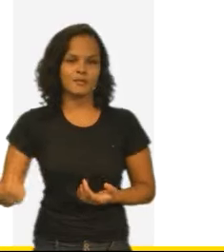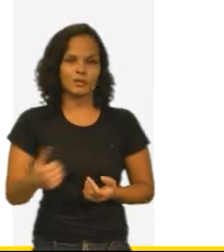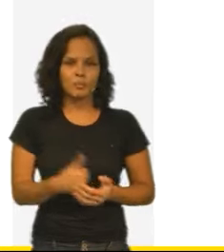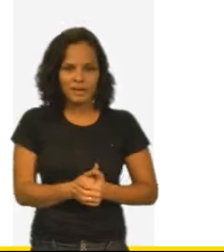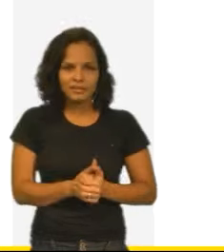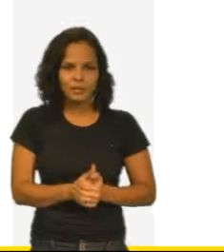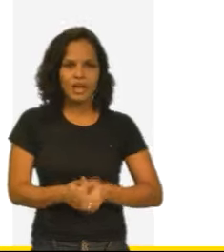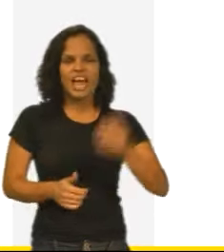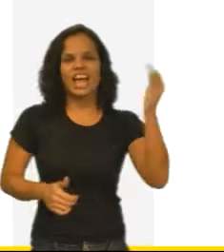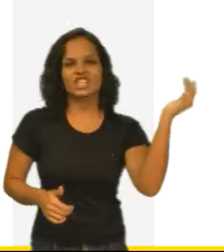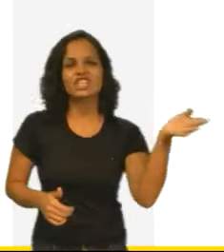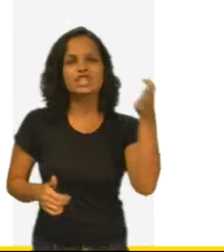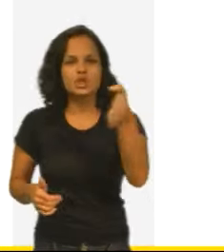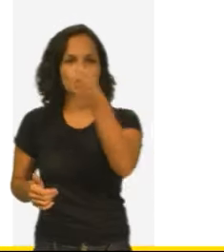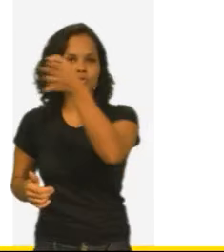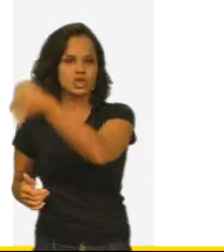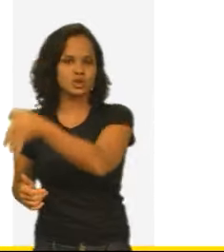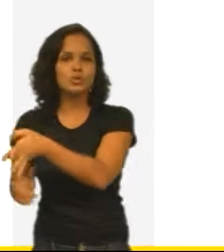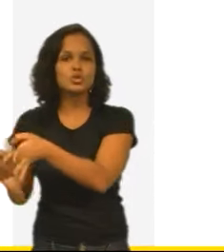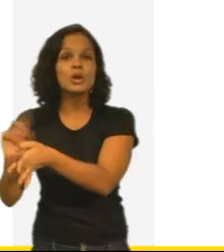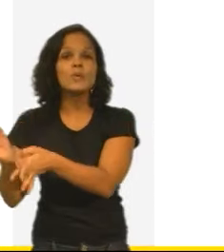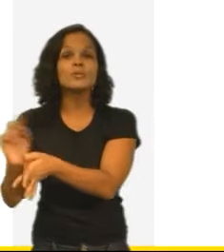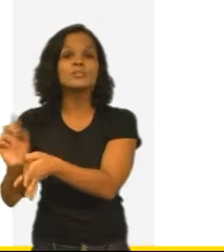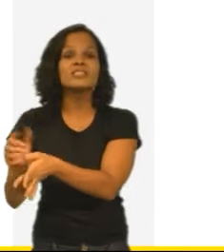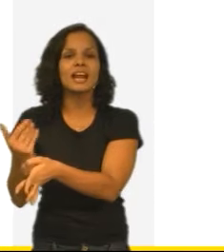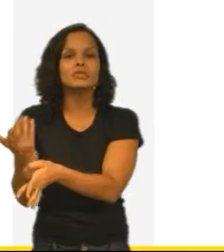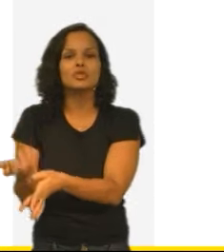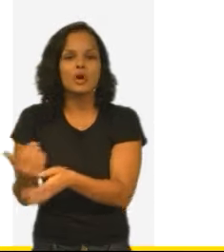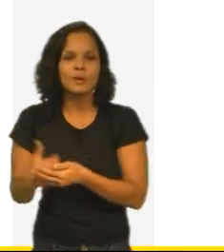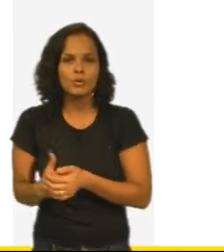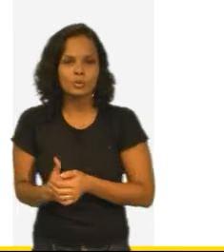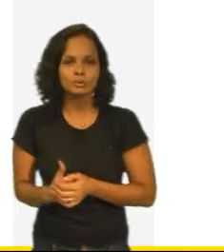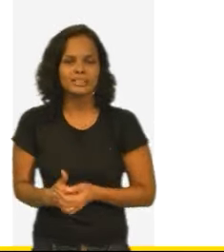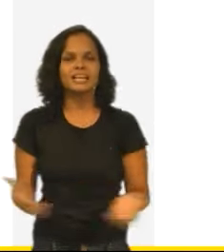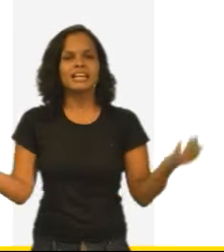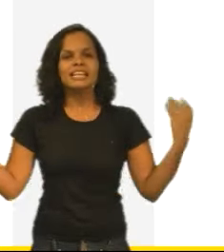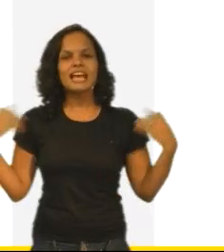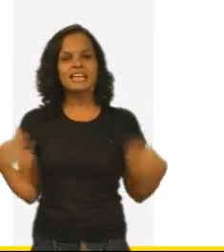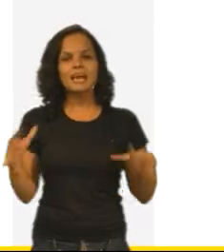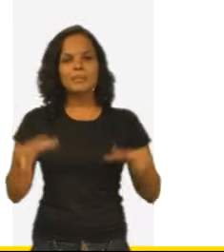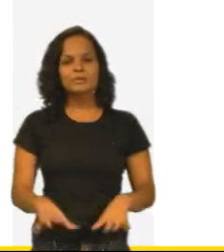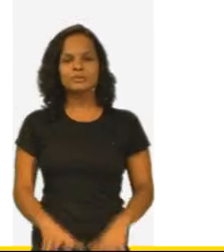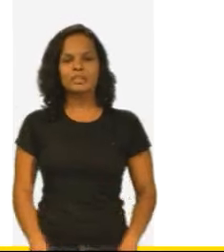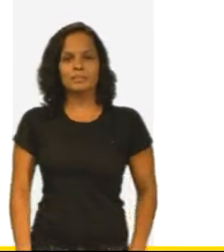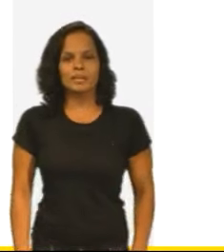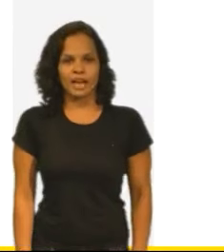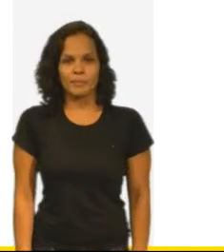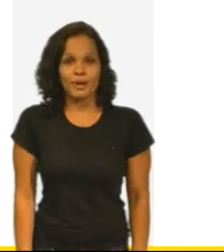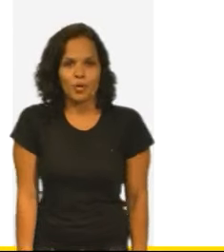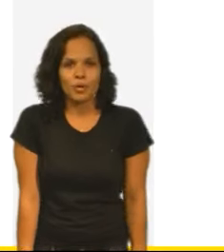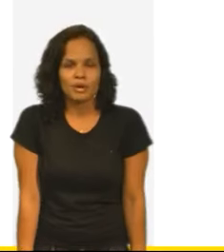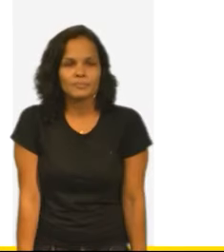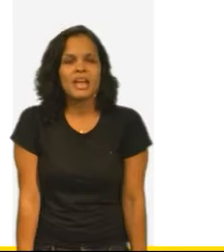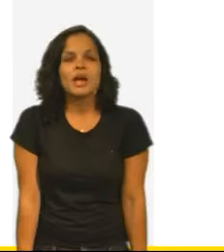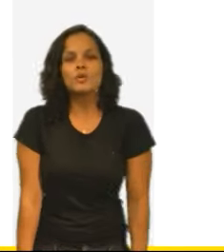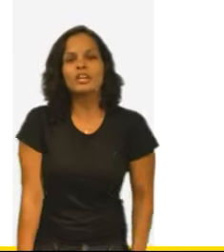fora do padrão. A gente somos inútil não é considerado norma culta. E aí é a pergunta que me cabe agora. Por que